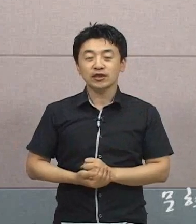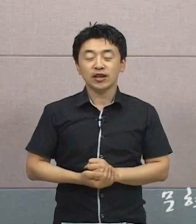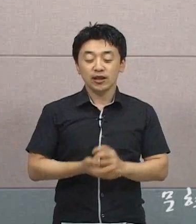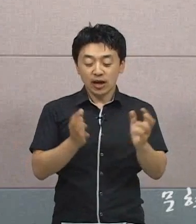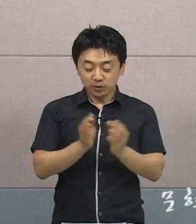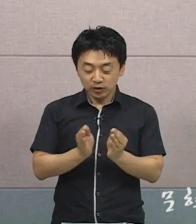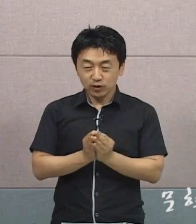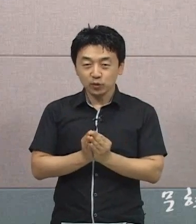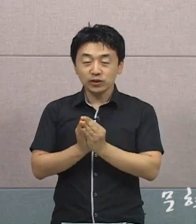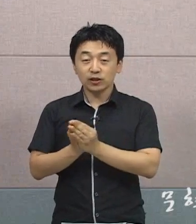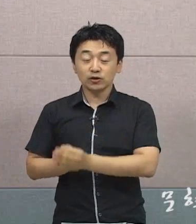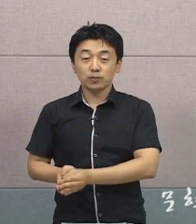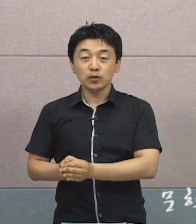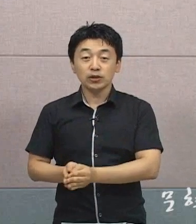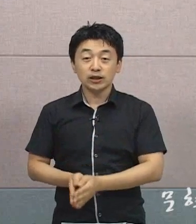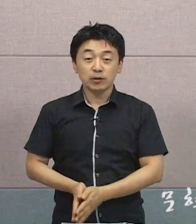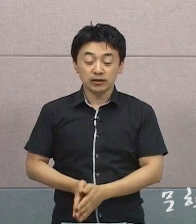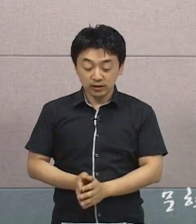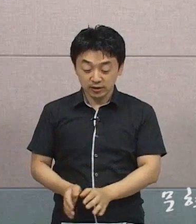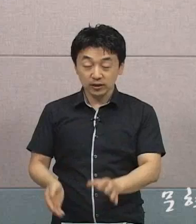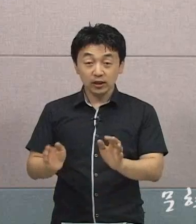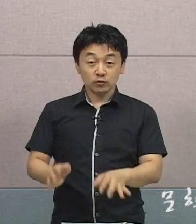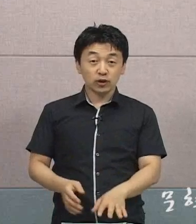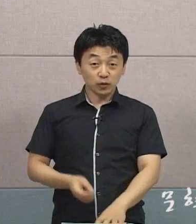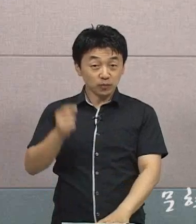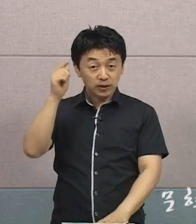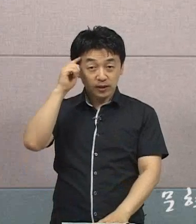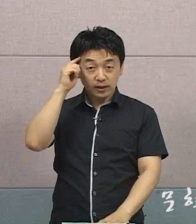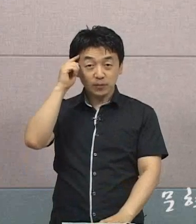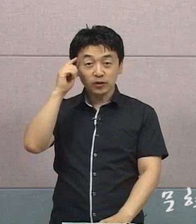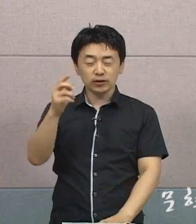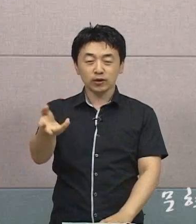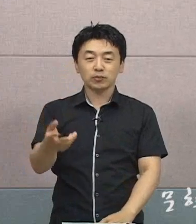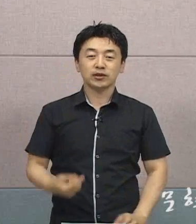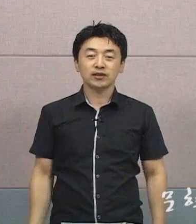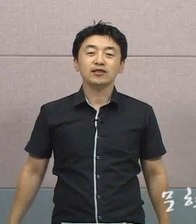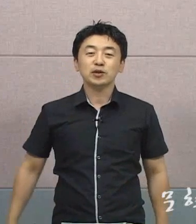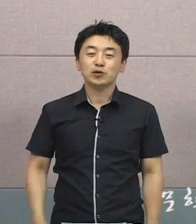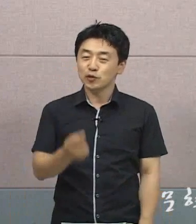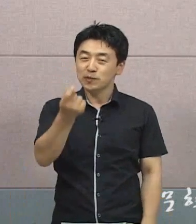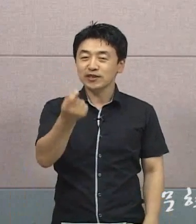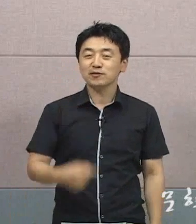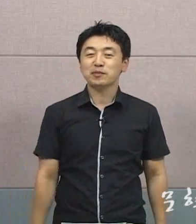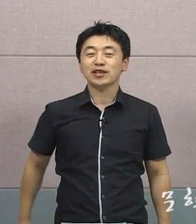단어들인데 합쳐져서 농식 단어처럼 표현을 하지만 사실은 우리가 조금만 생각을 하면은 여러분들이 조금의 센스만